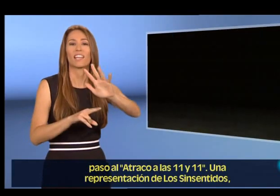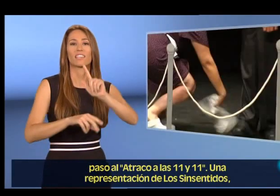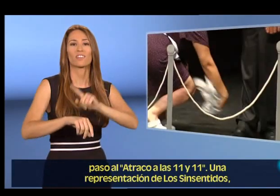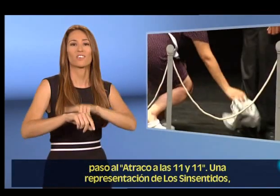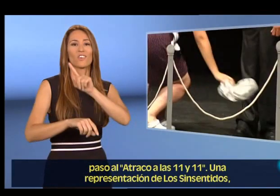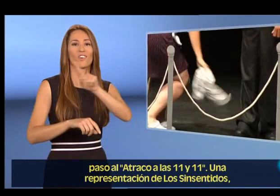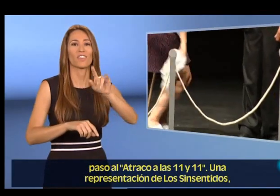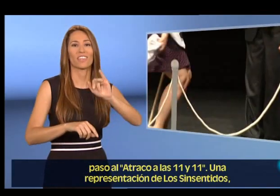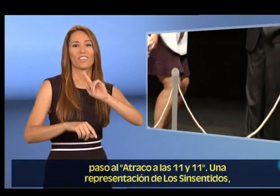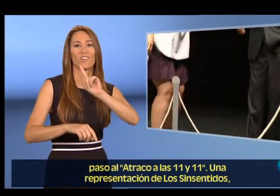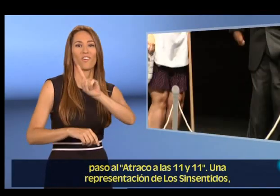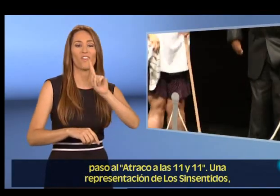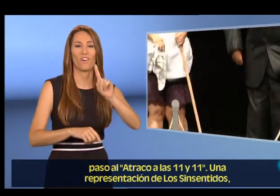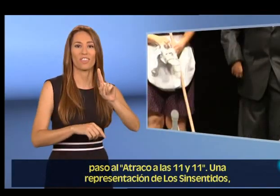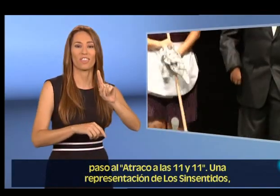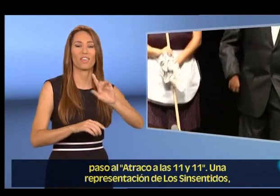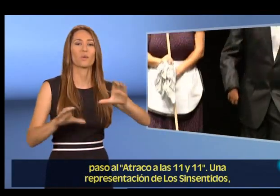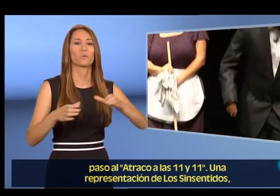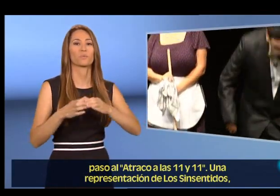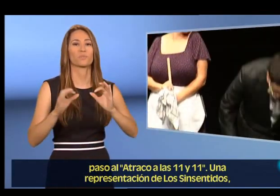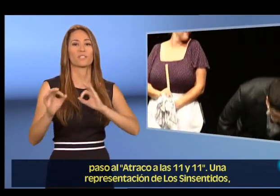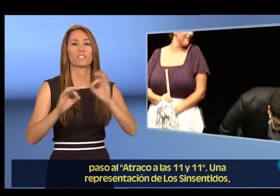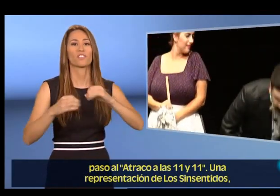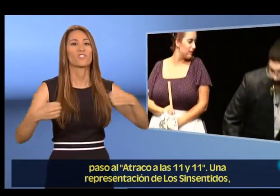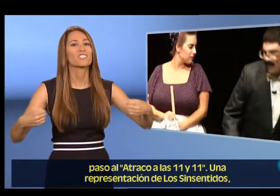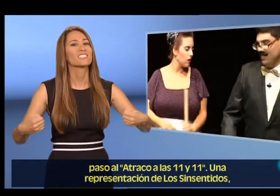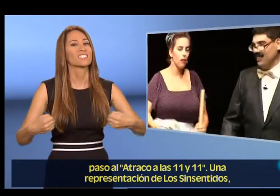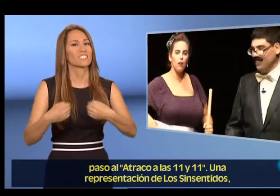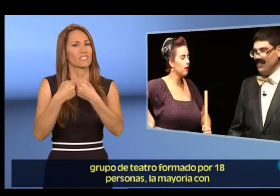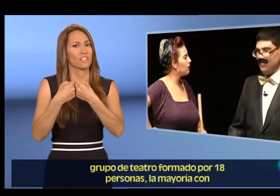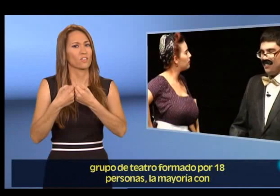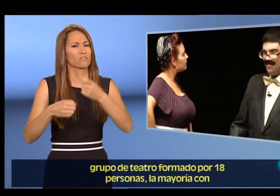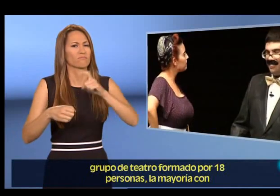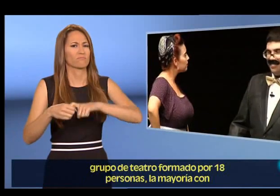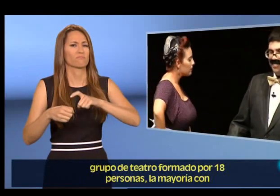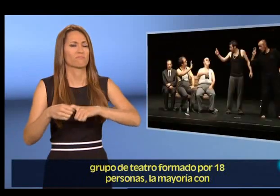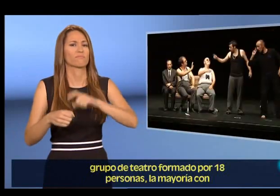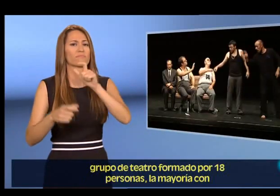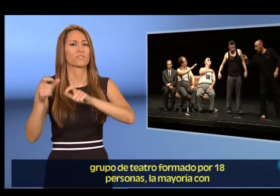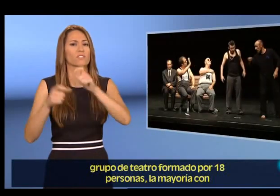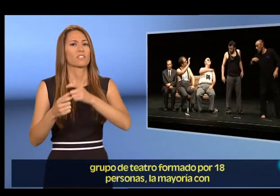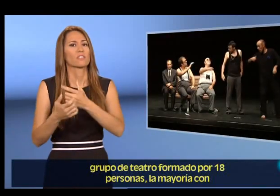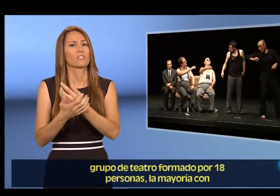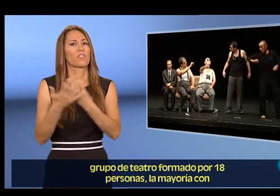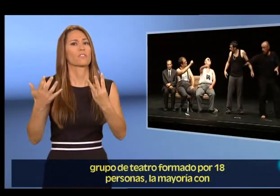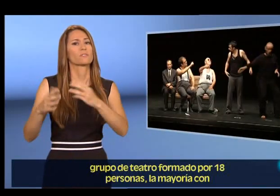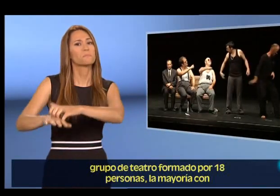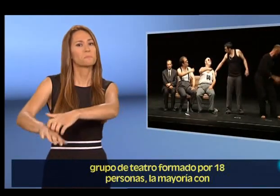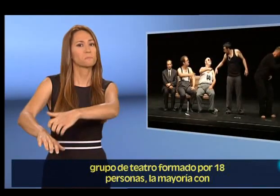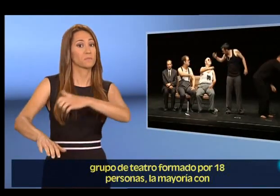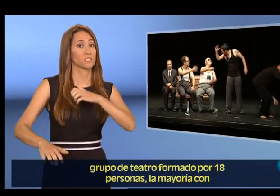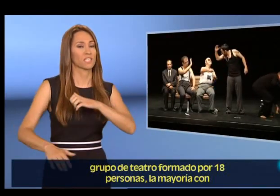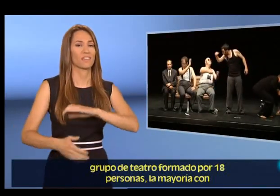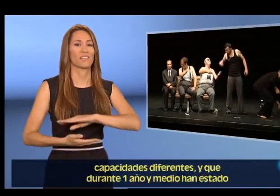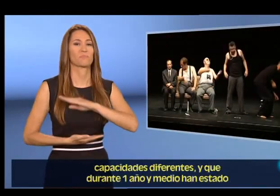y 11. Una representación de Los Sinsentidos, grupo de teatro formado por 18 personas, la mayoría con